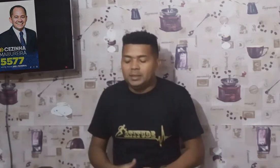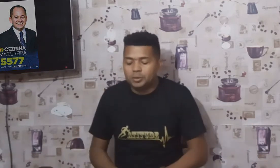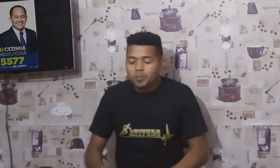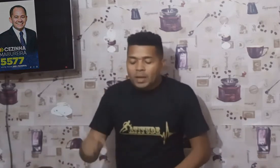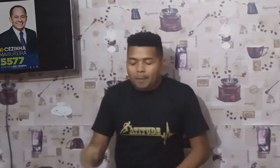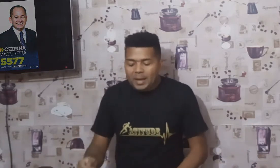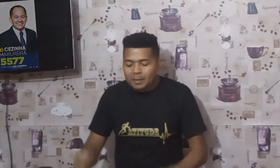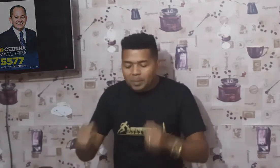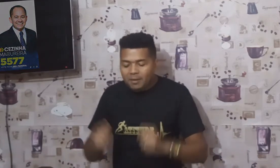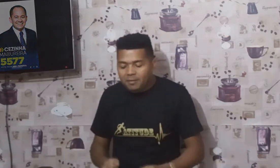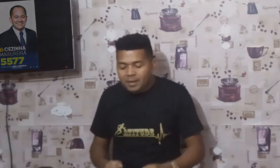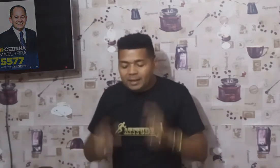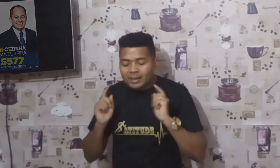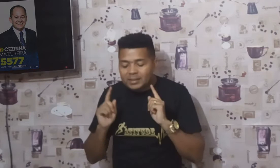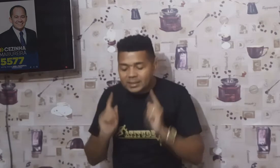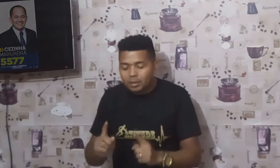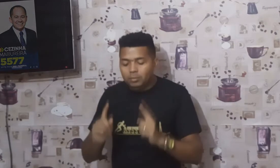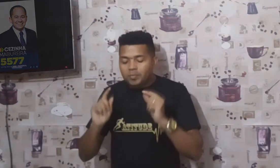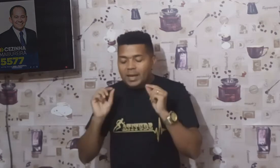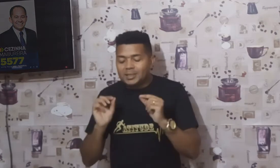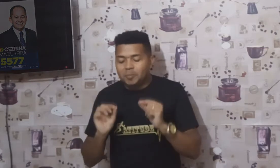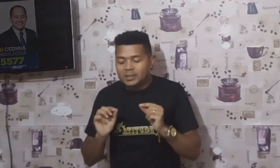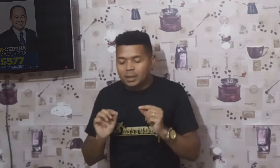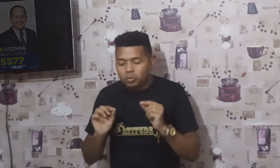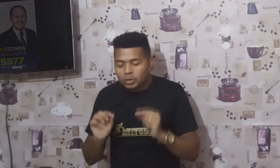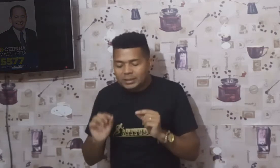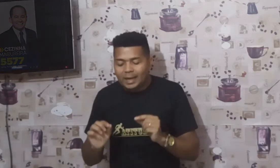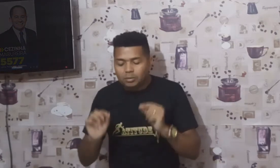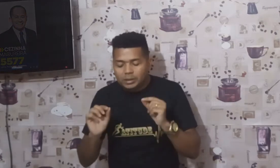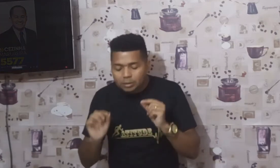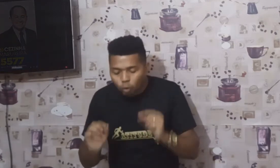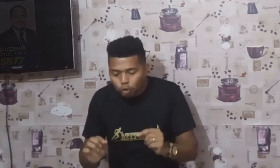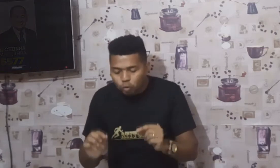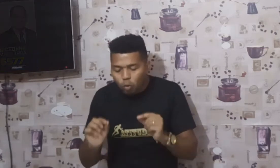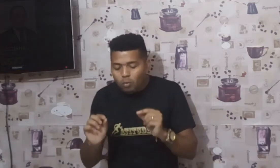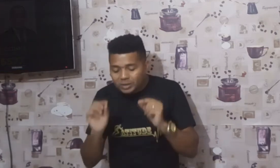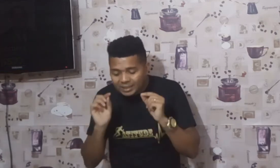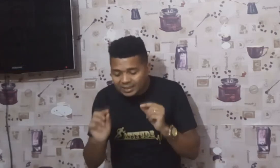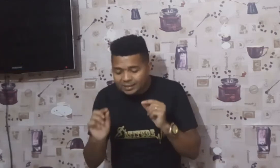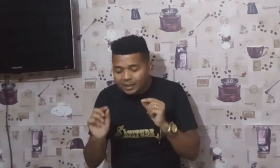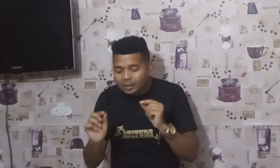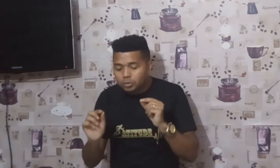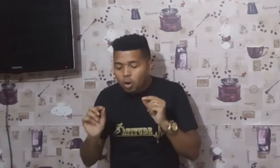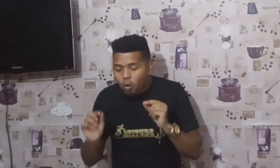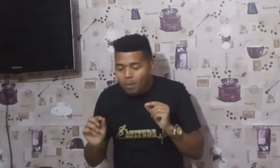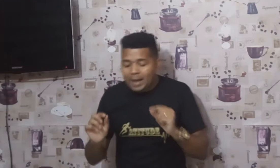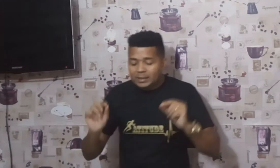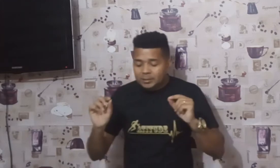Deus. A PL prevê atenção especial do Estado e idoso com 60 anos ou mais